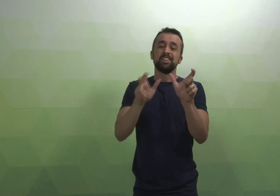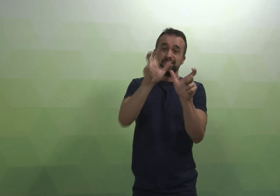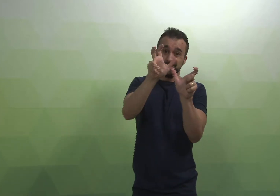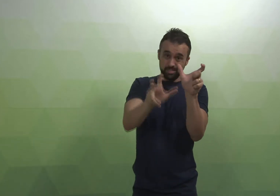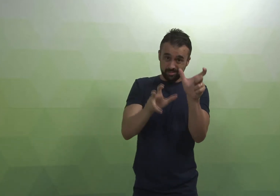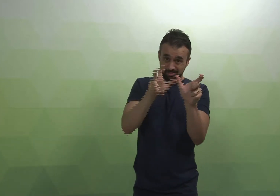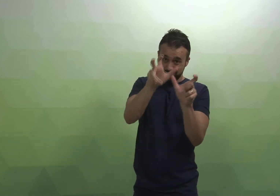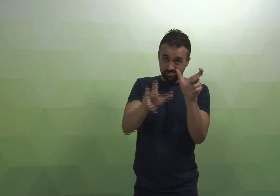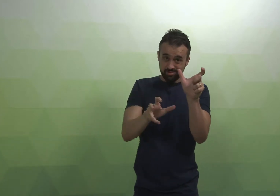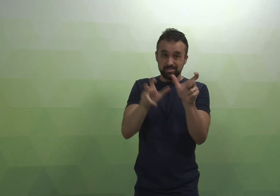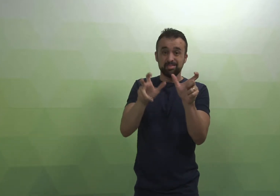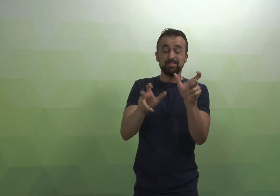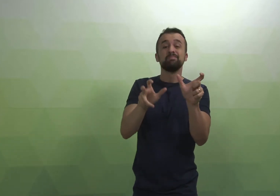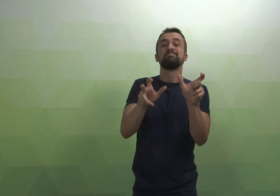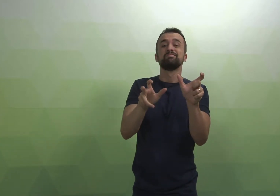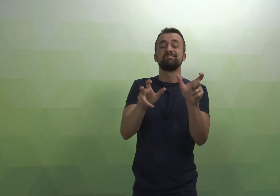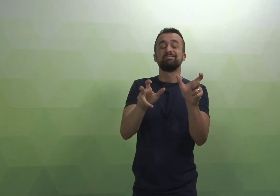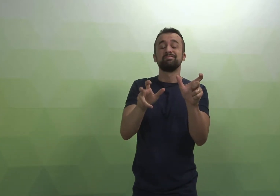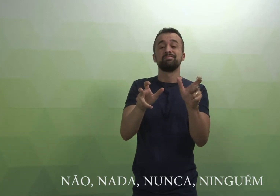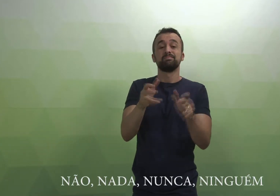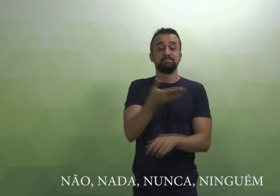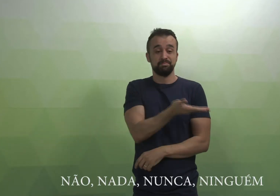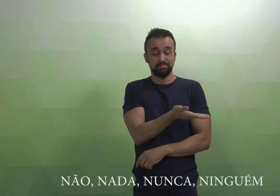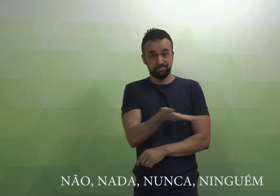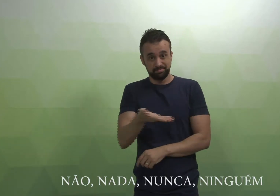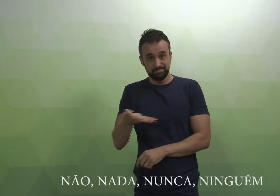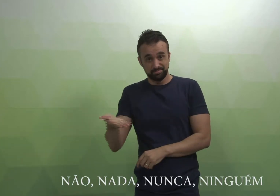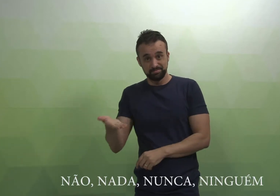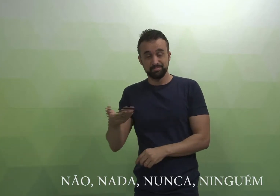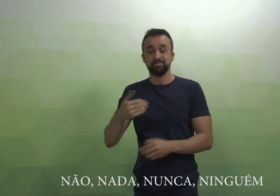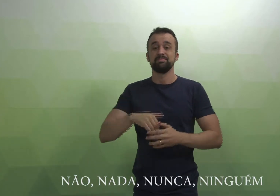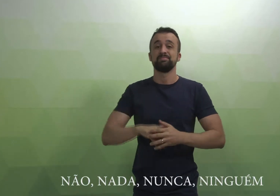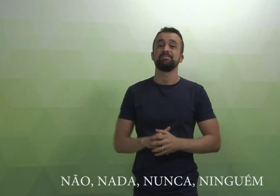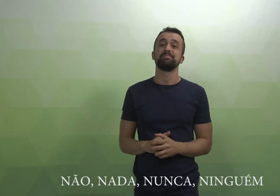Como, por exemplo, com os sinais de advérbios de negação.